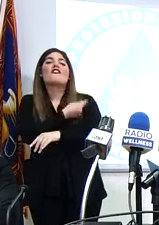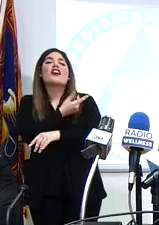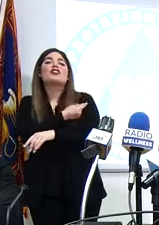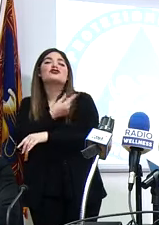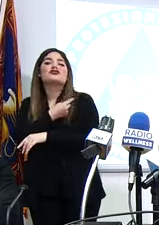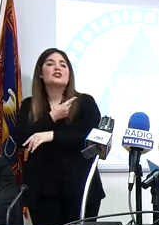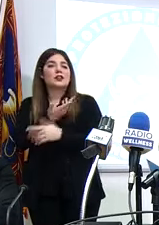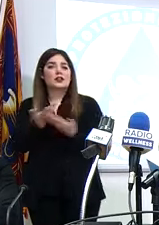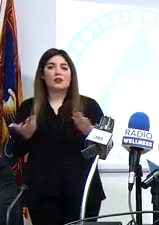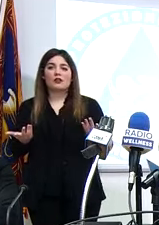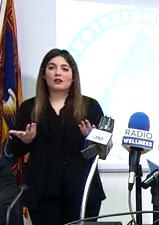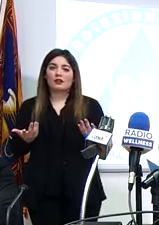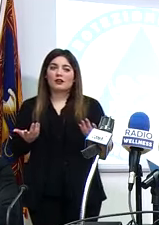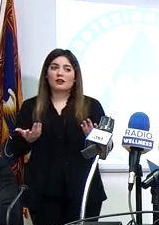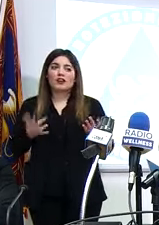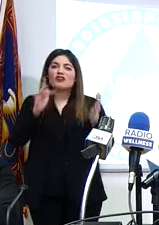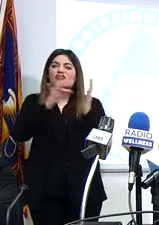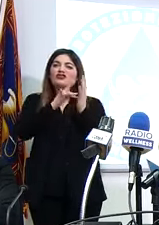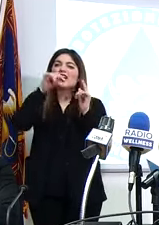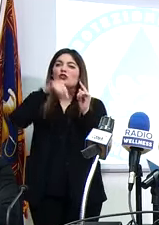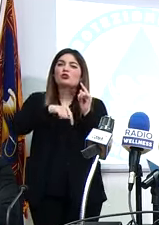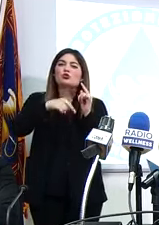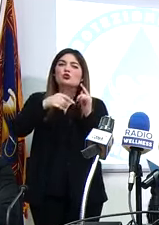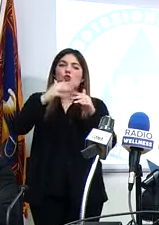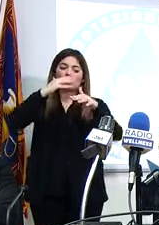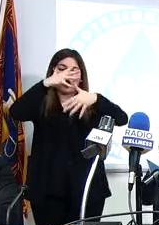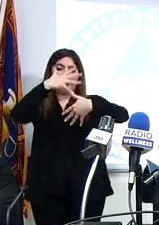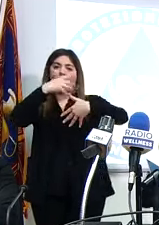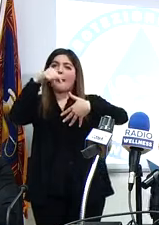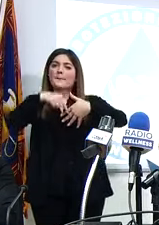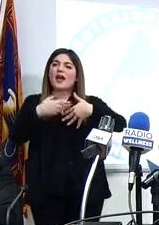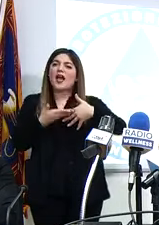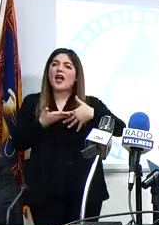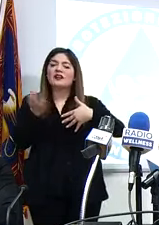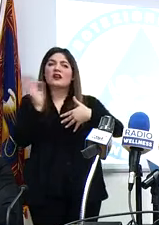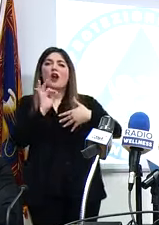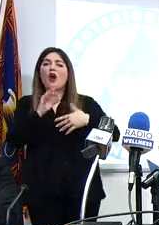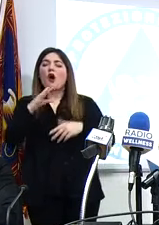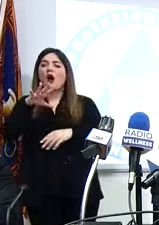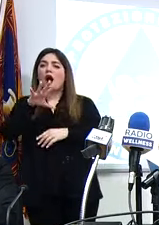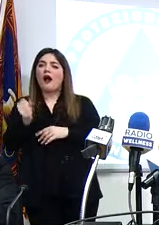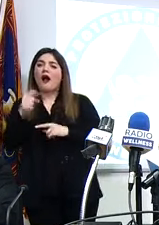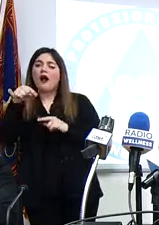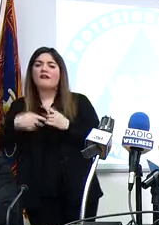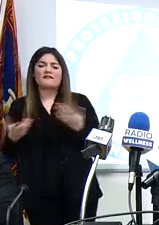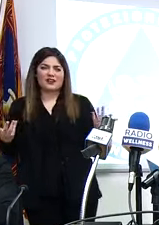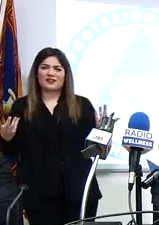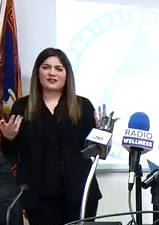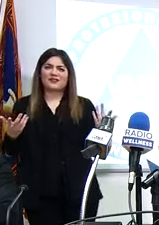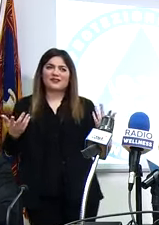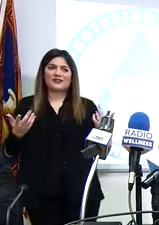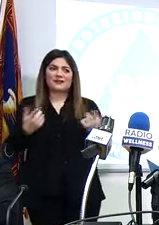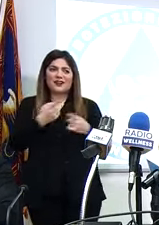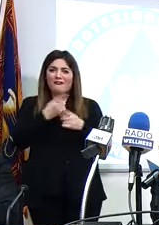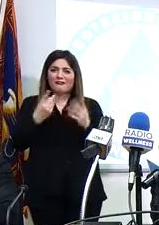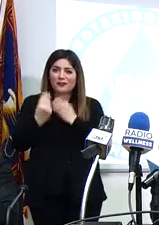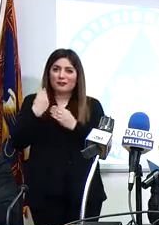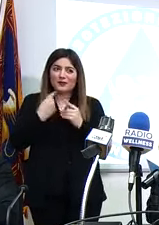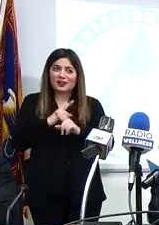Sud America. Nessuno ha mai chiesto niente. Qua da noi si erge qualcuno a dire l'efficacia invece che il 95